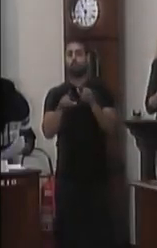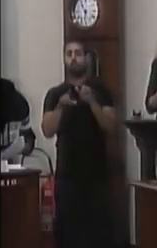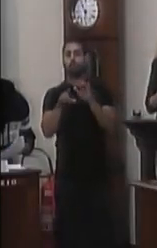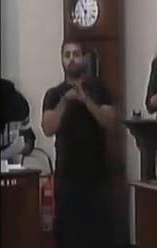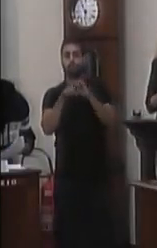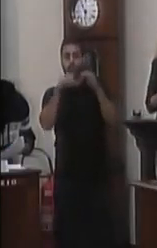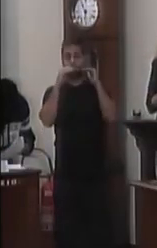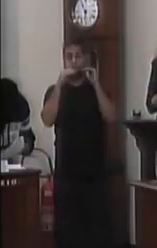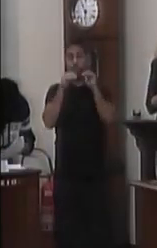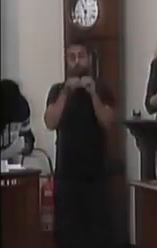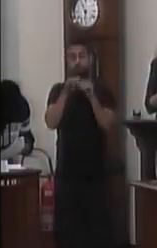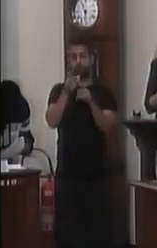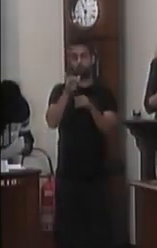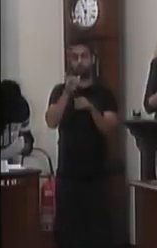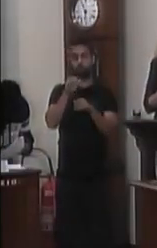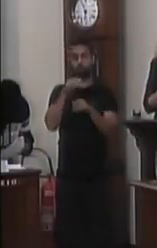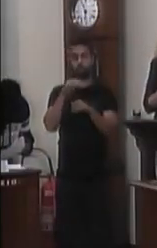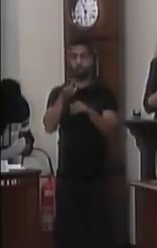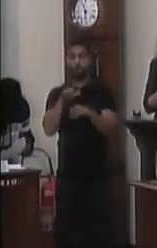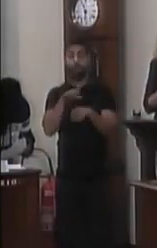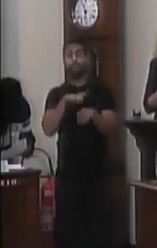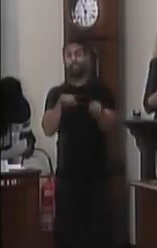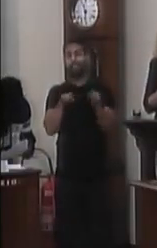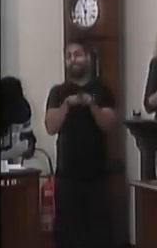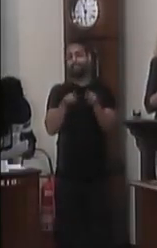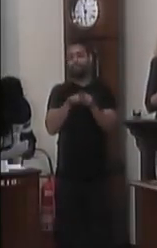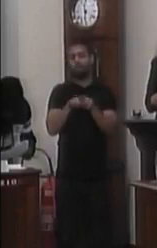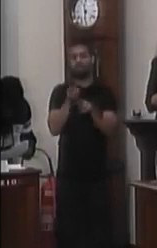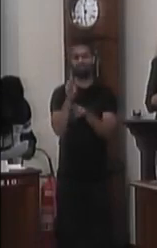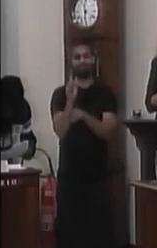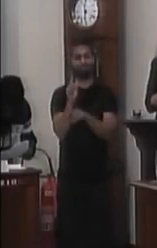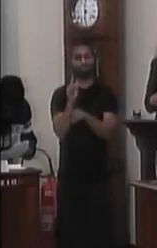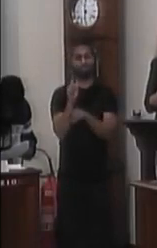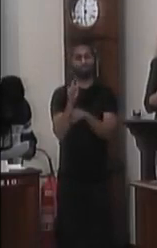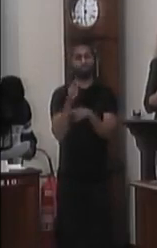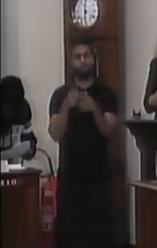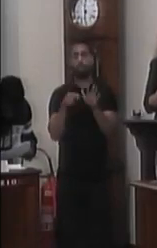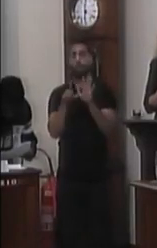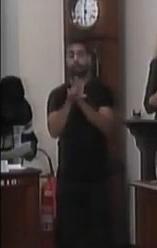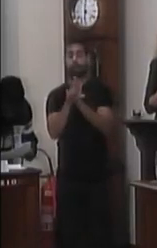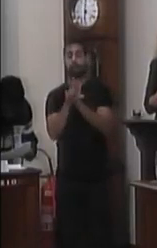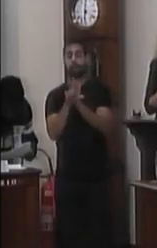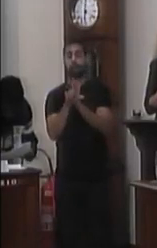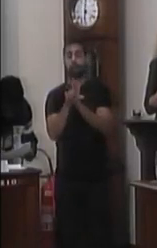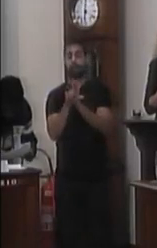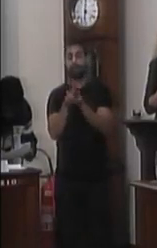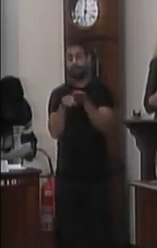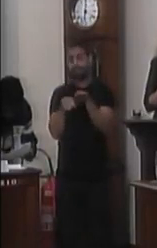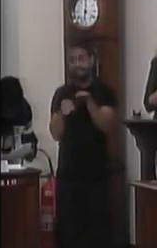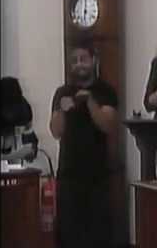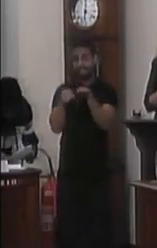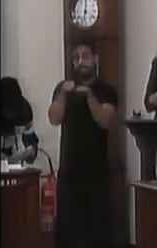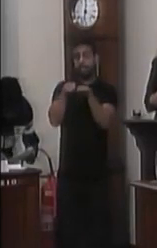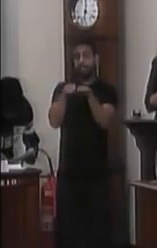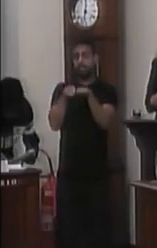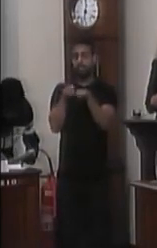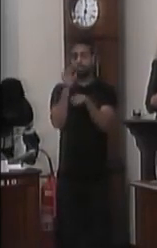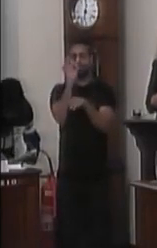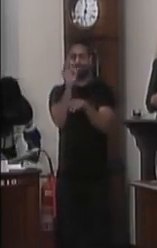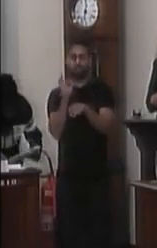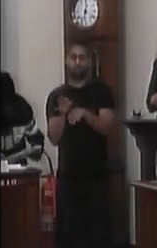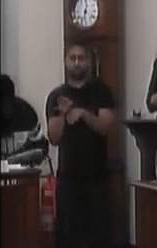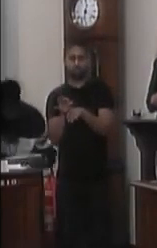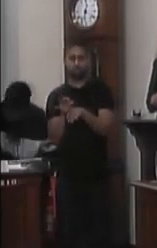existe também a questão financeira. Porque a questão da lei de responsabilidade fiscal é um limitador percentual,